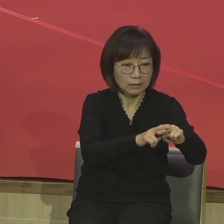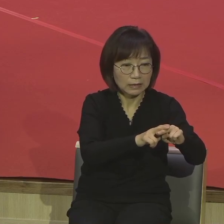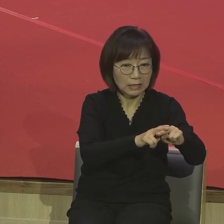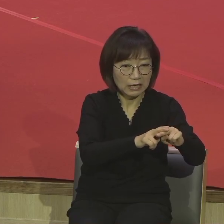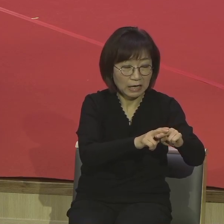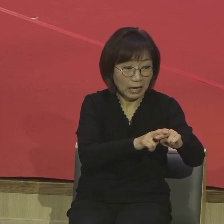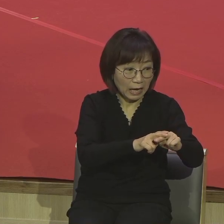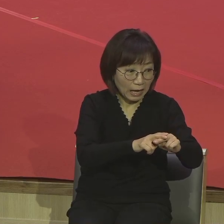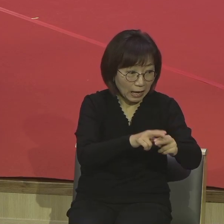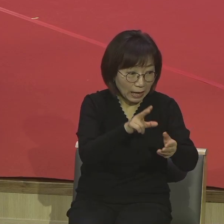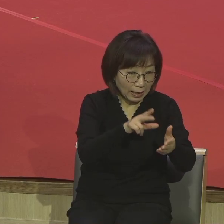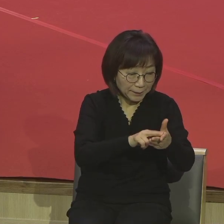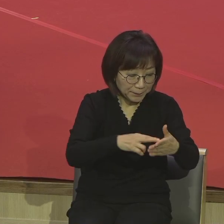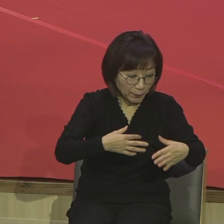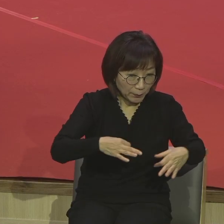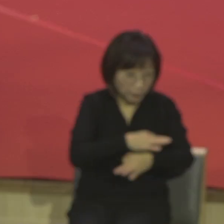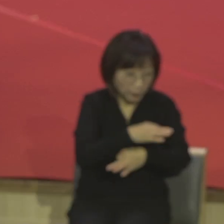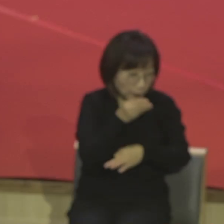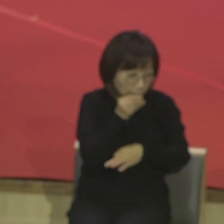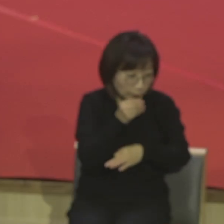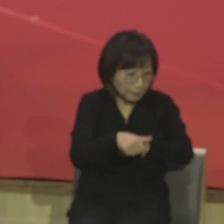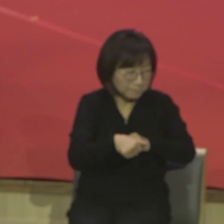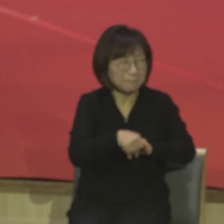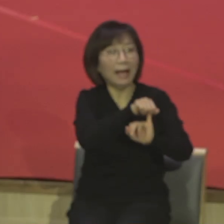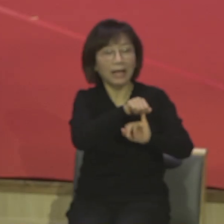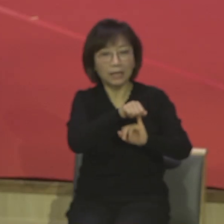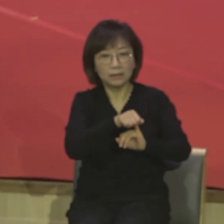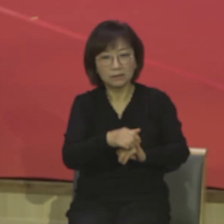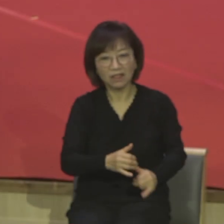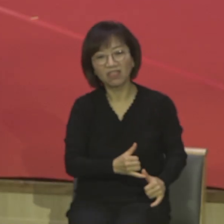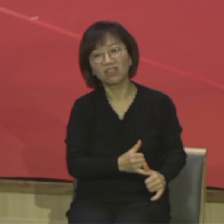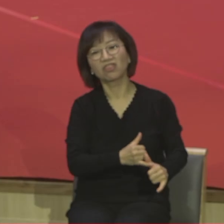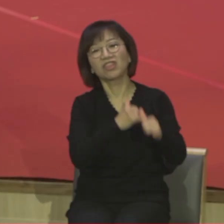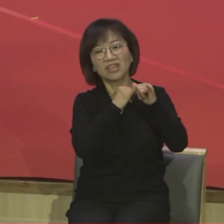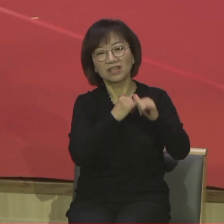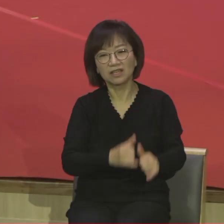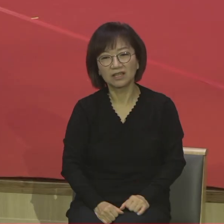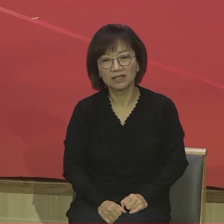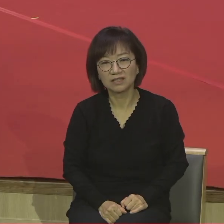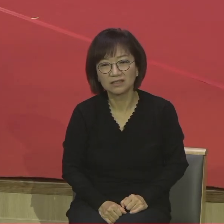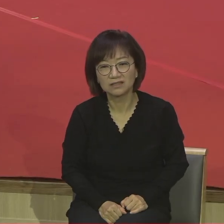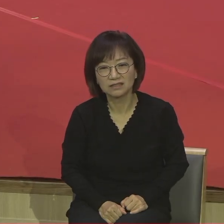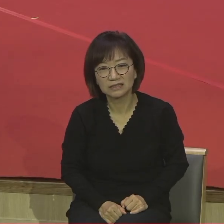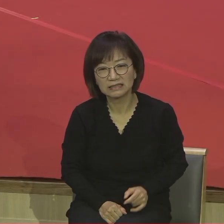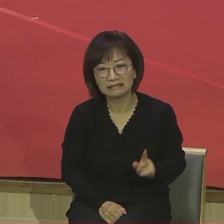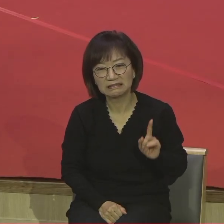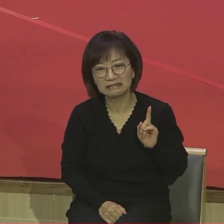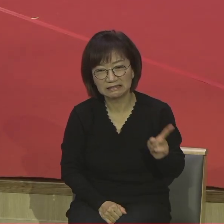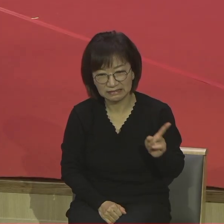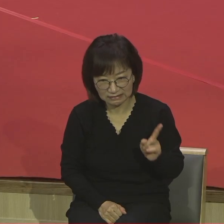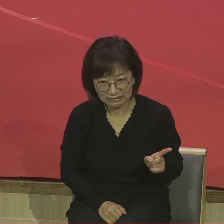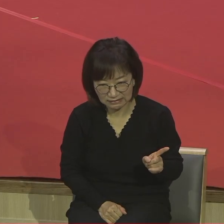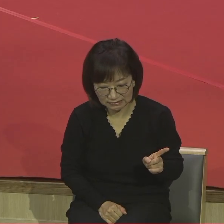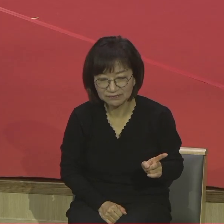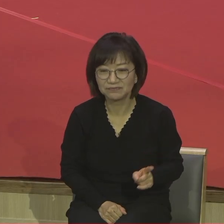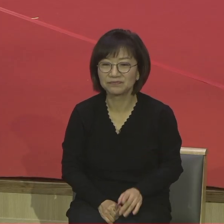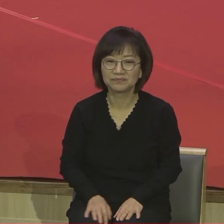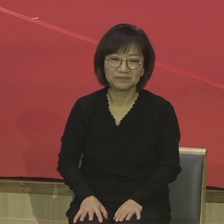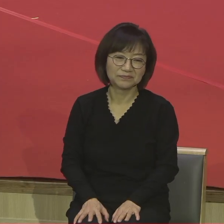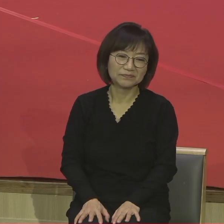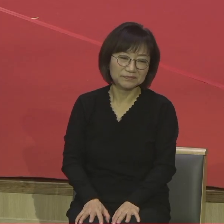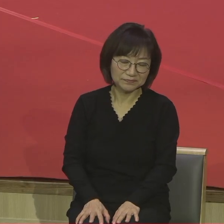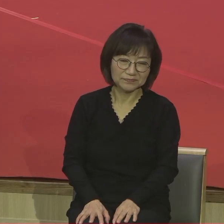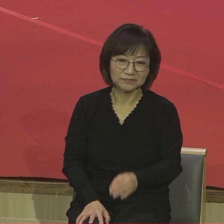들키니까 자살해 죽어버려. 죽으면 끝납니까? 인간은 영적 존재예요. 그때부터